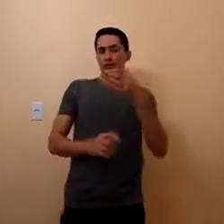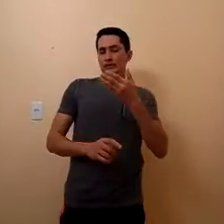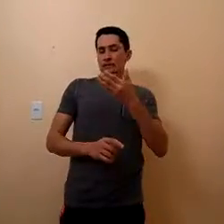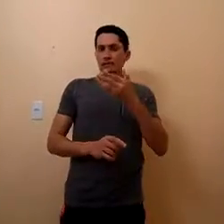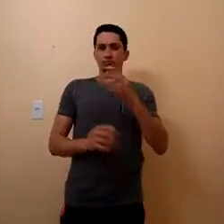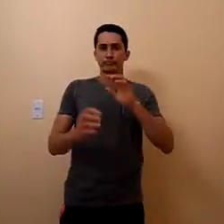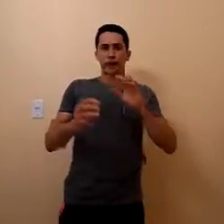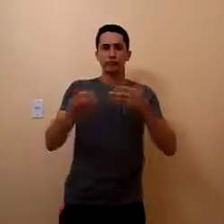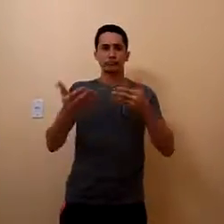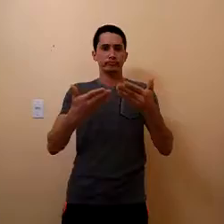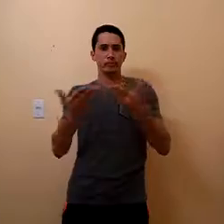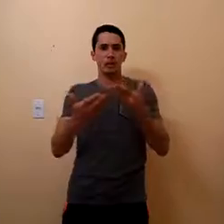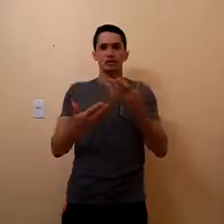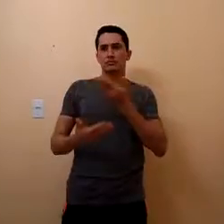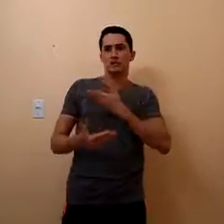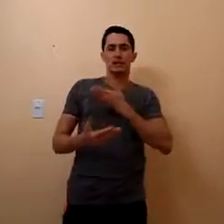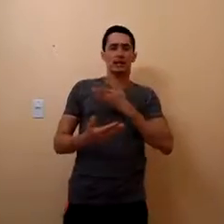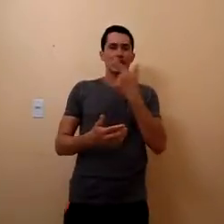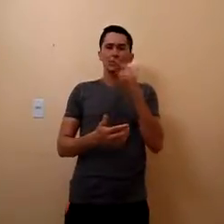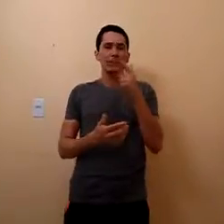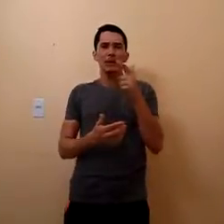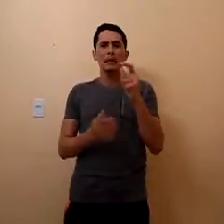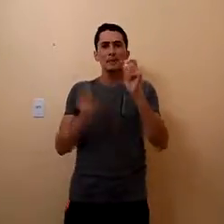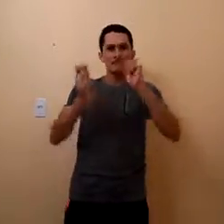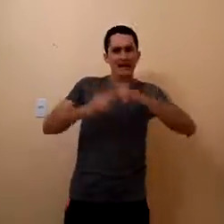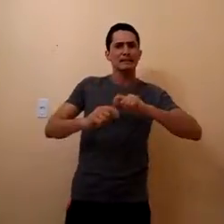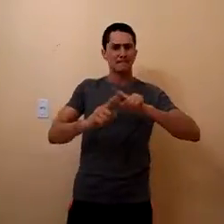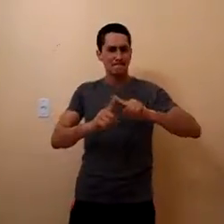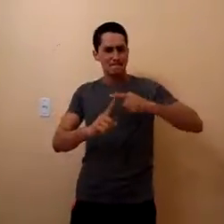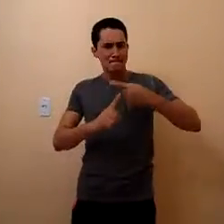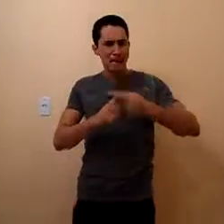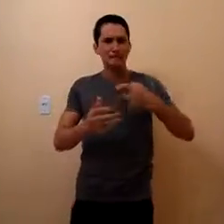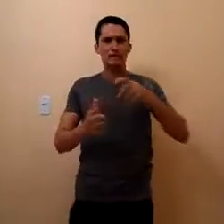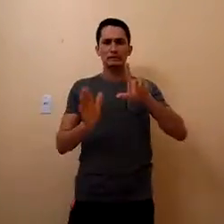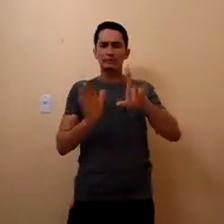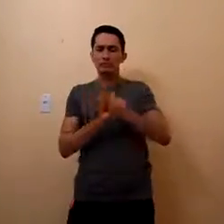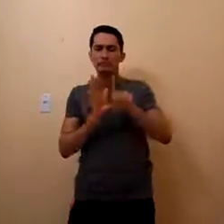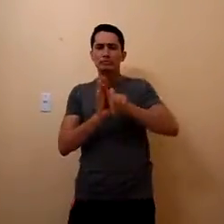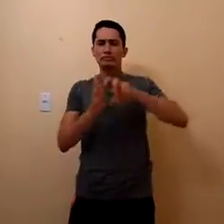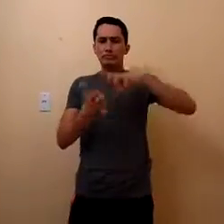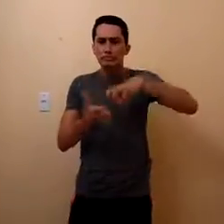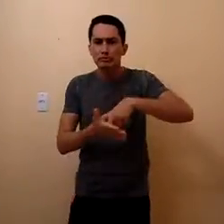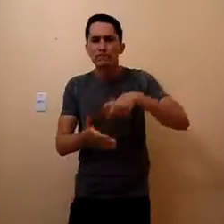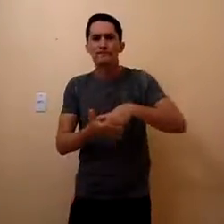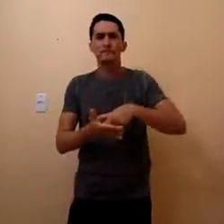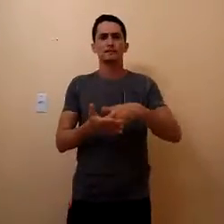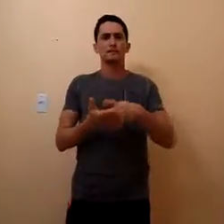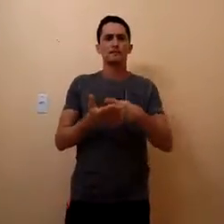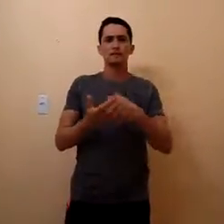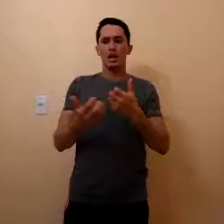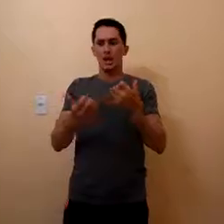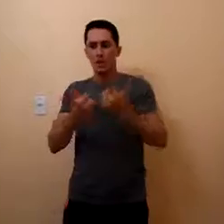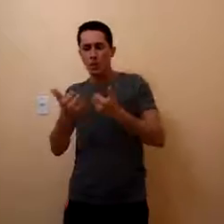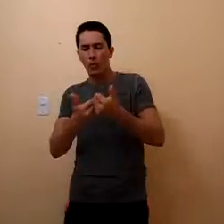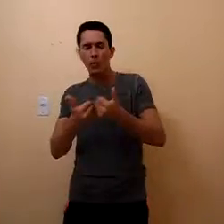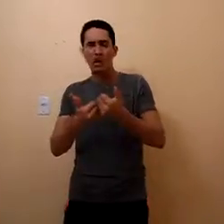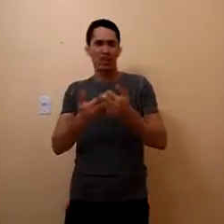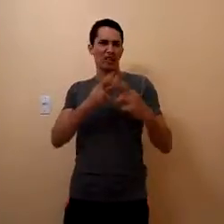não tem outro caminho. Tem leis mais severas e que os motoristas irresponsáveis, a quem eu